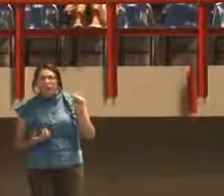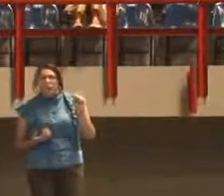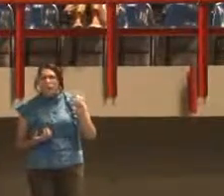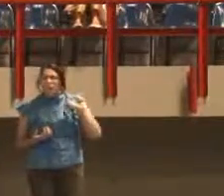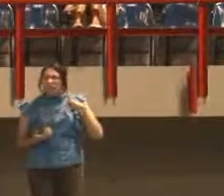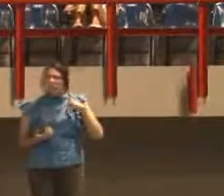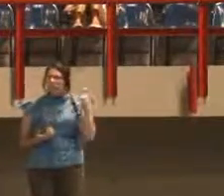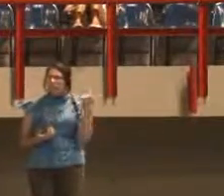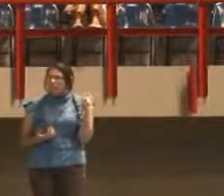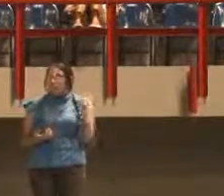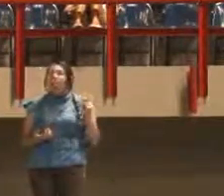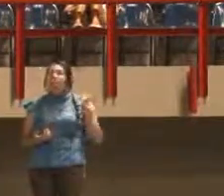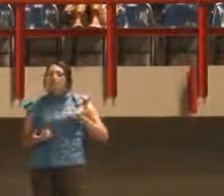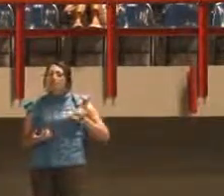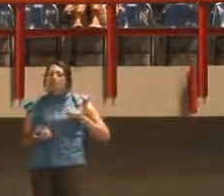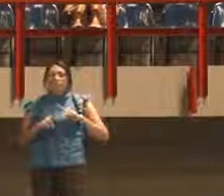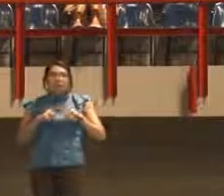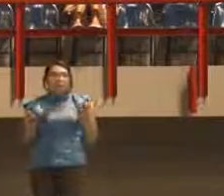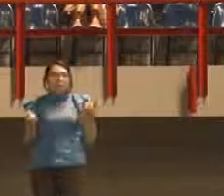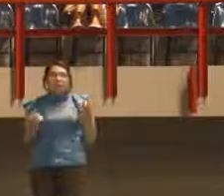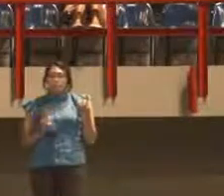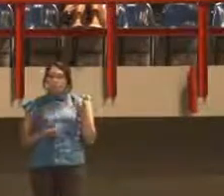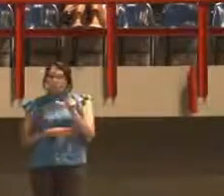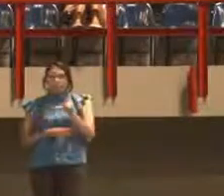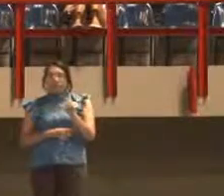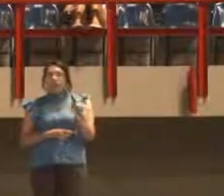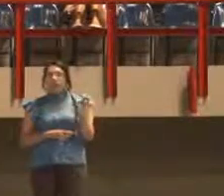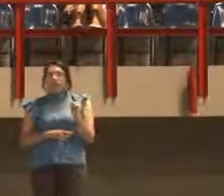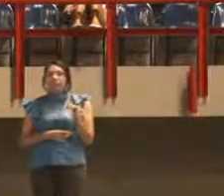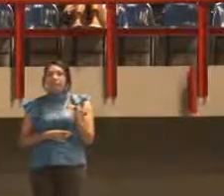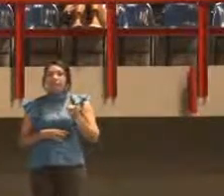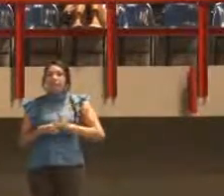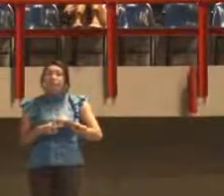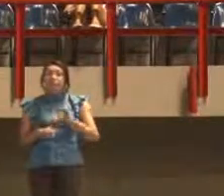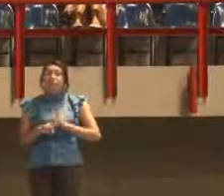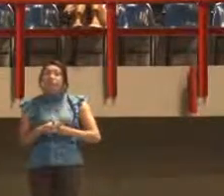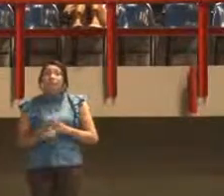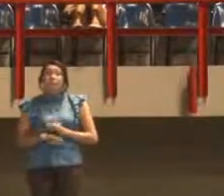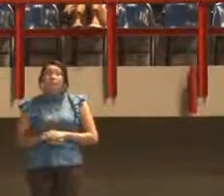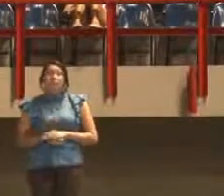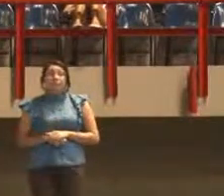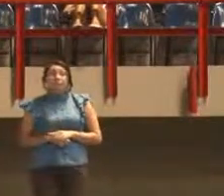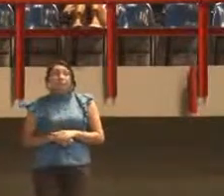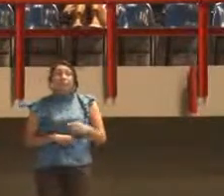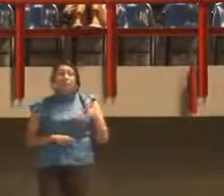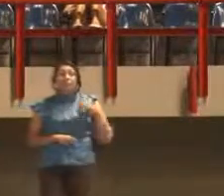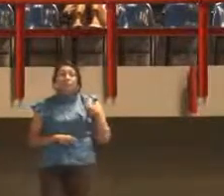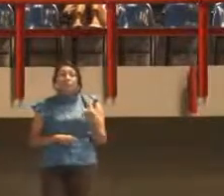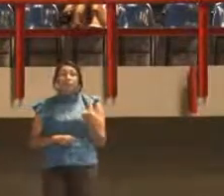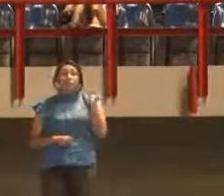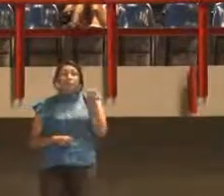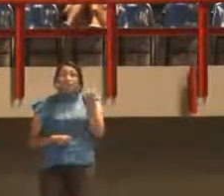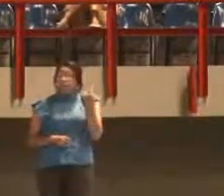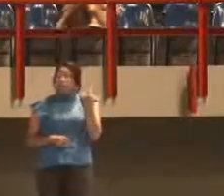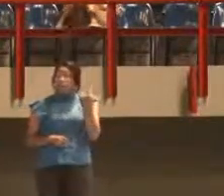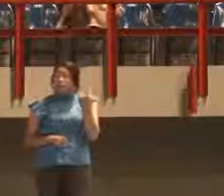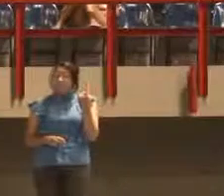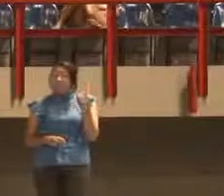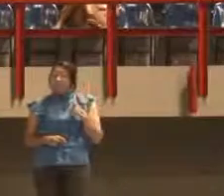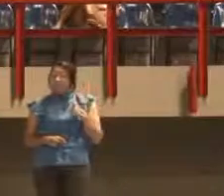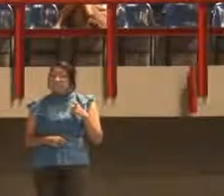tem? Tem, só que você não vai marcar. Por quê? Porque tem um detalhezinho a mais aqui. Presta atenção aqui,